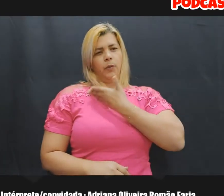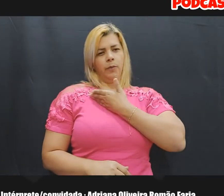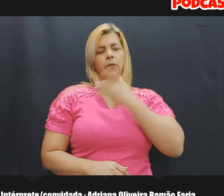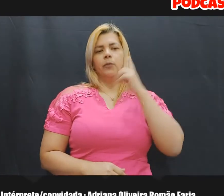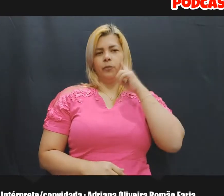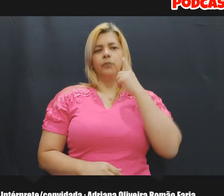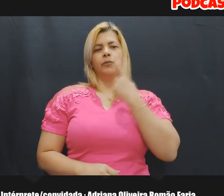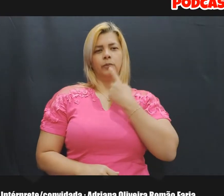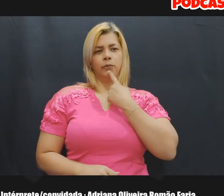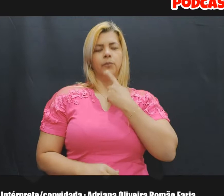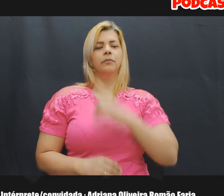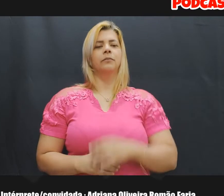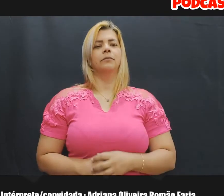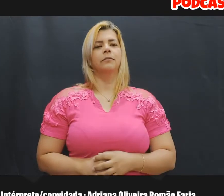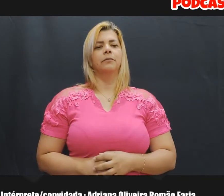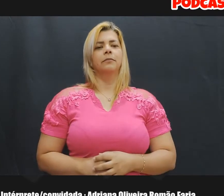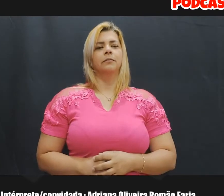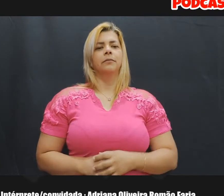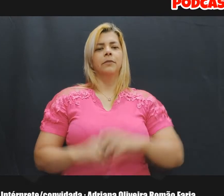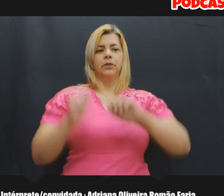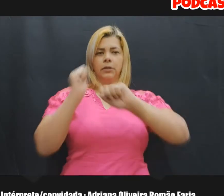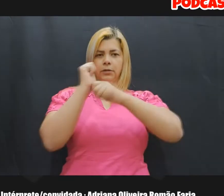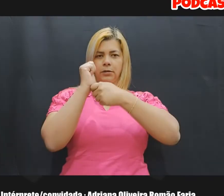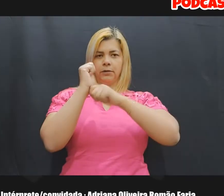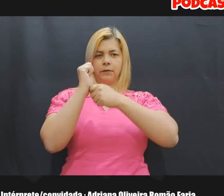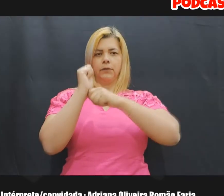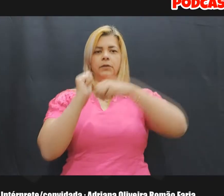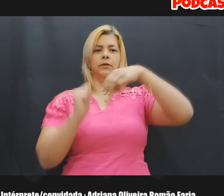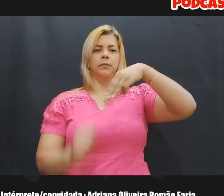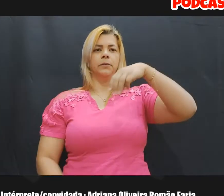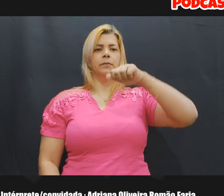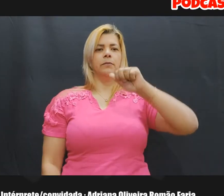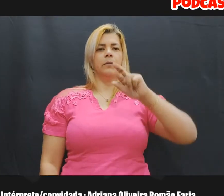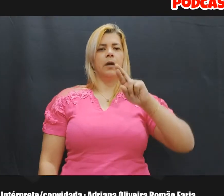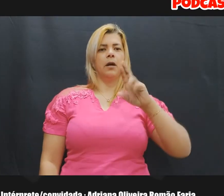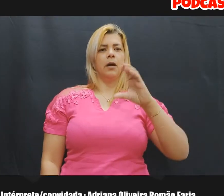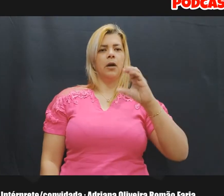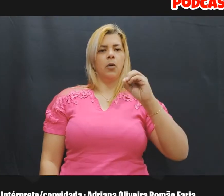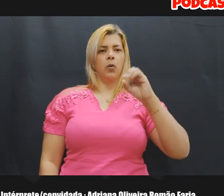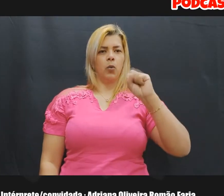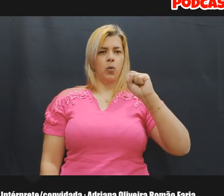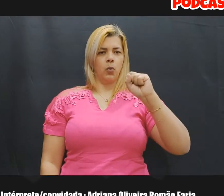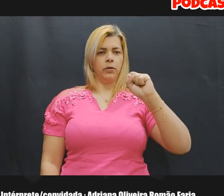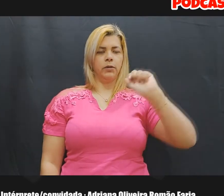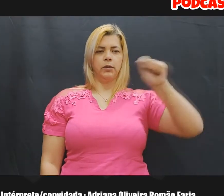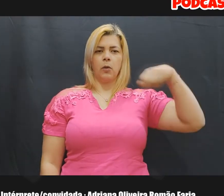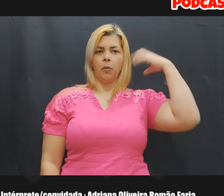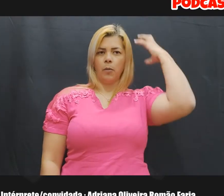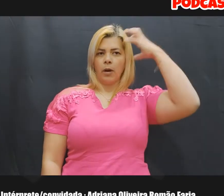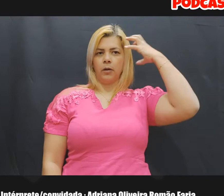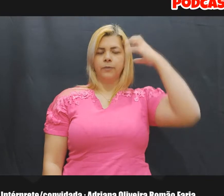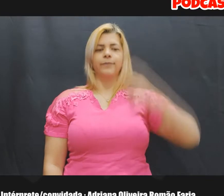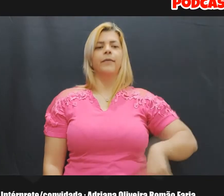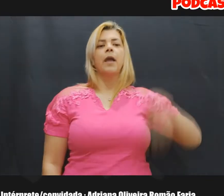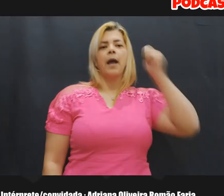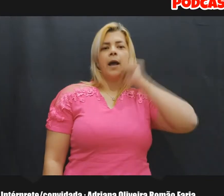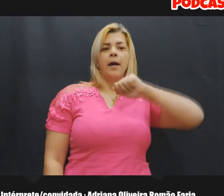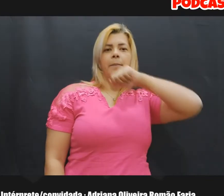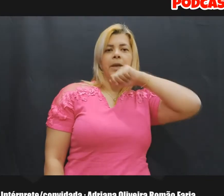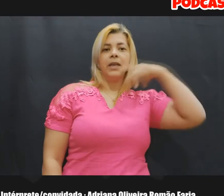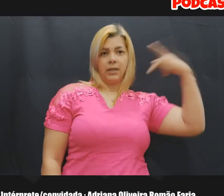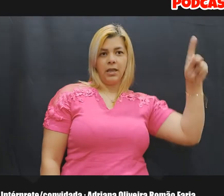surdo, ele mora em Chavantes, o nome dele é Marcos. E tudo que a mãe dele queria falar